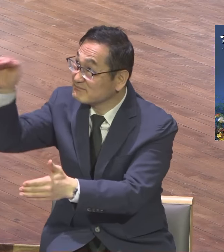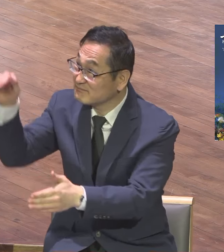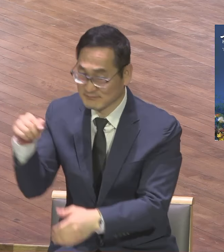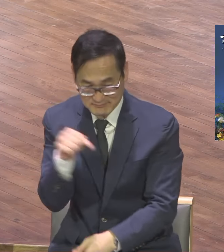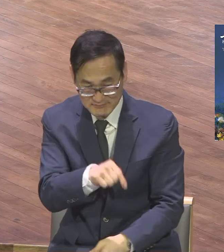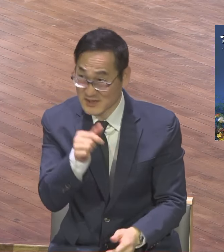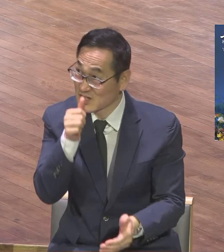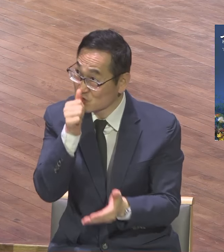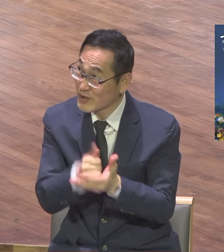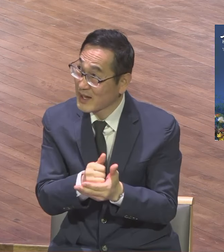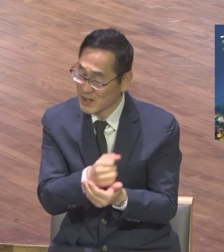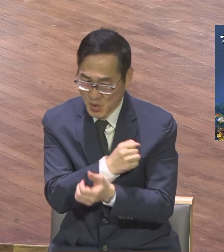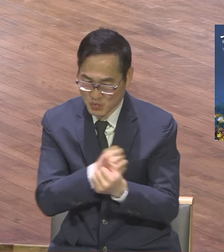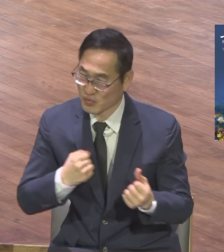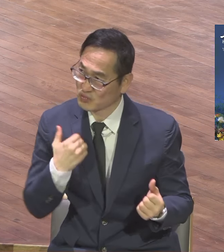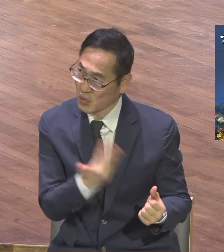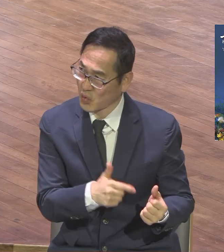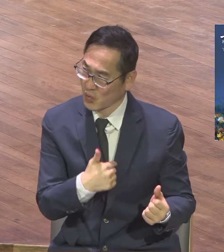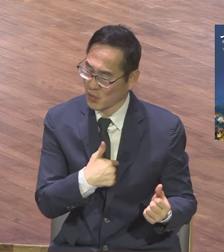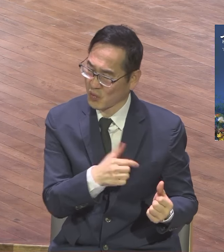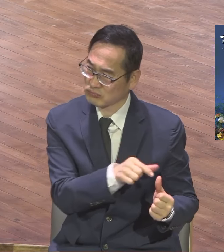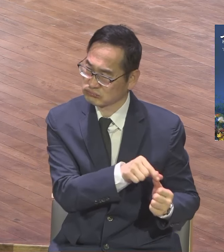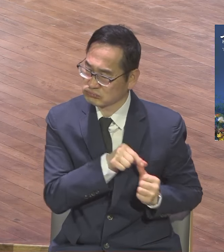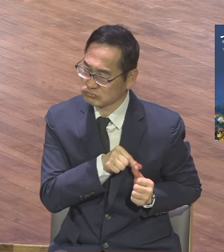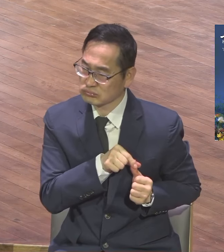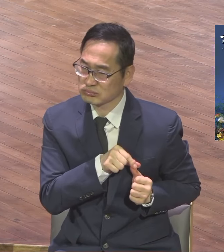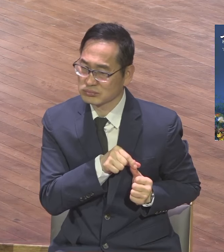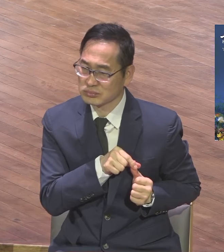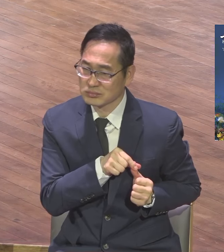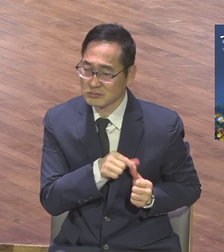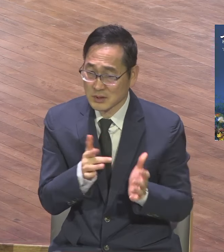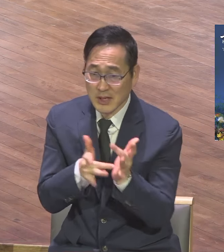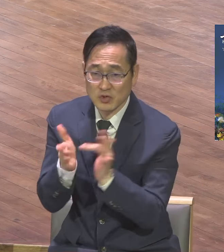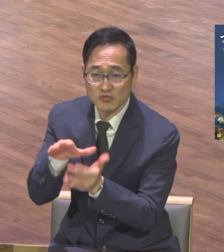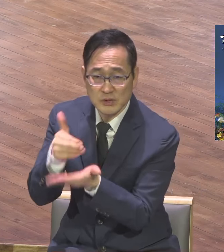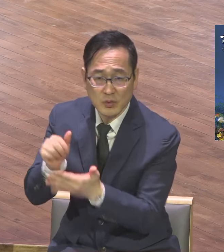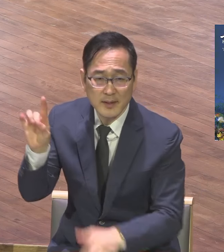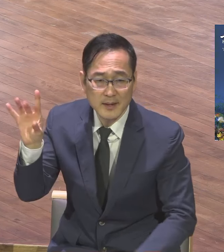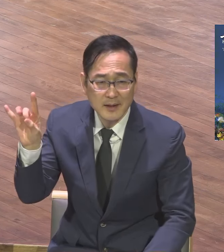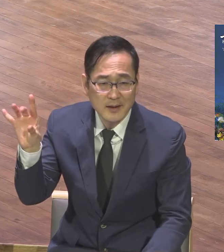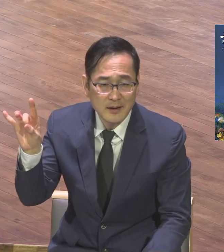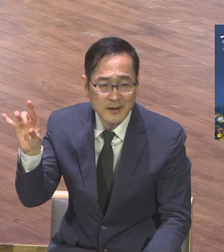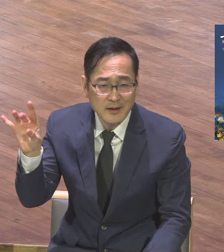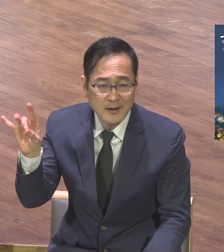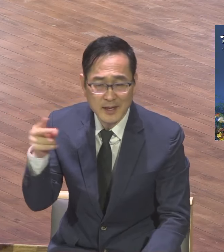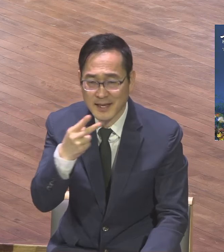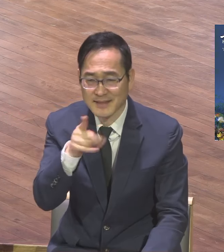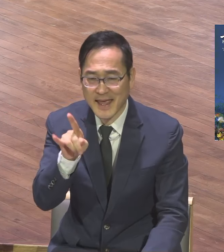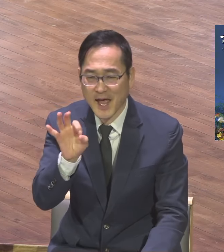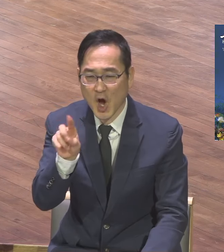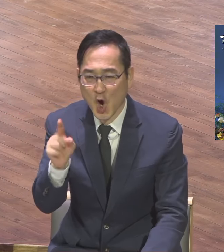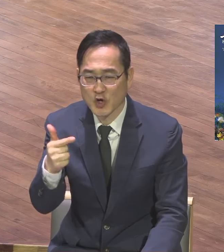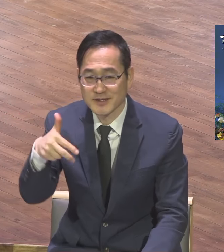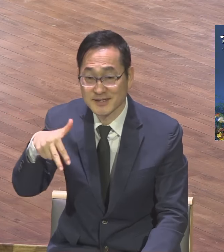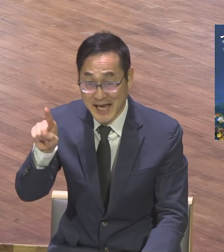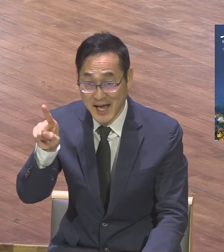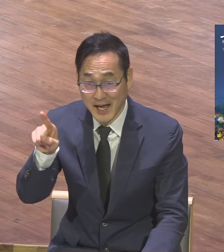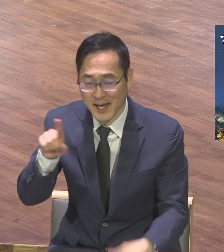강조하고 있어요. 대언자 예수 그리스도. 대언자란 말은요 헬라말로